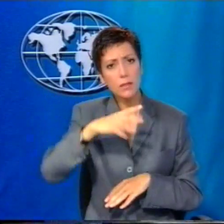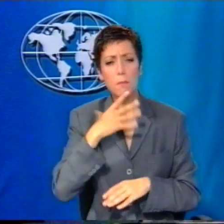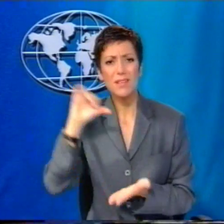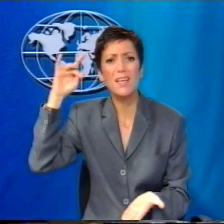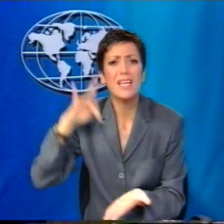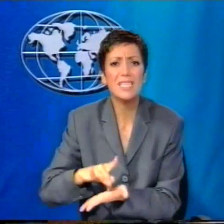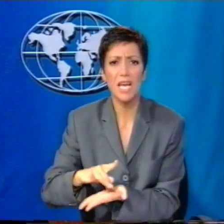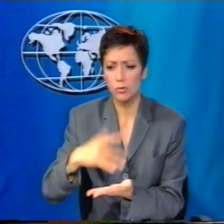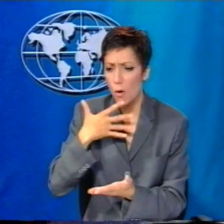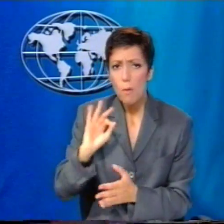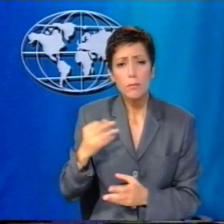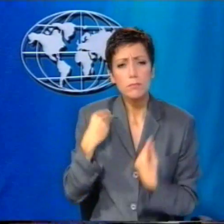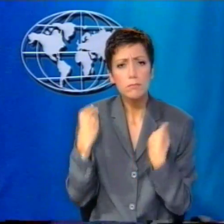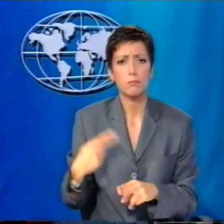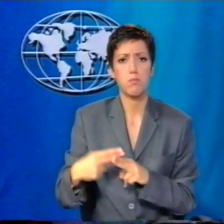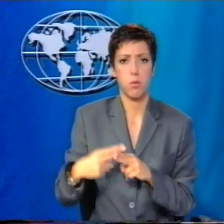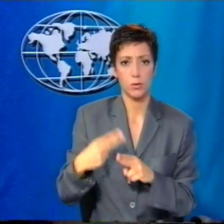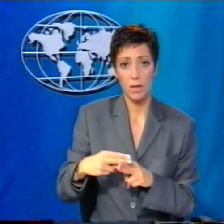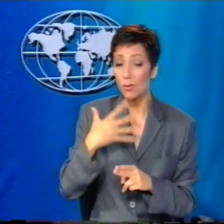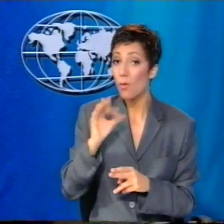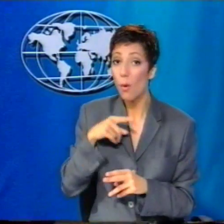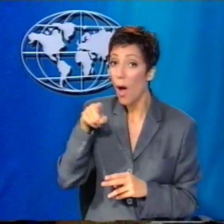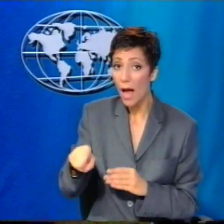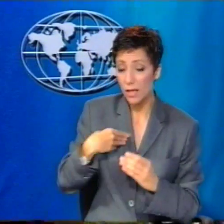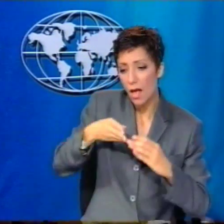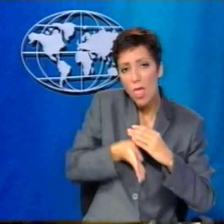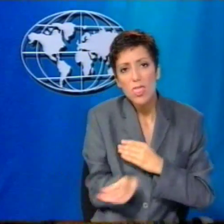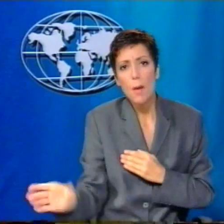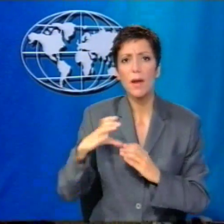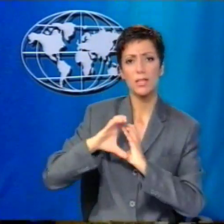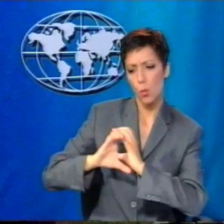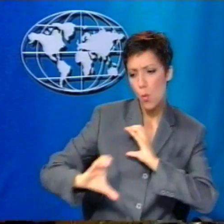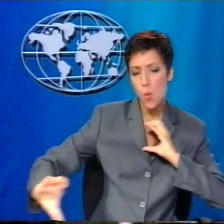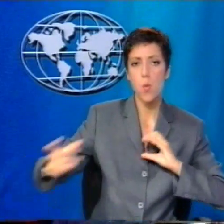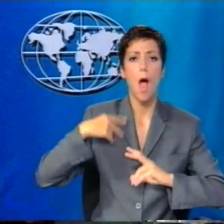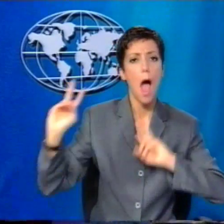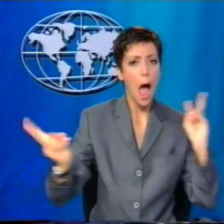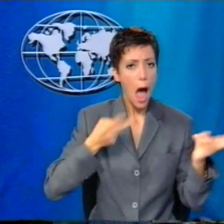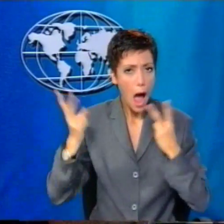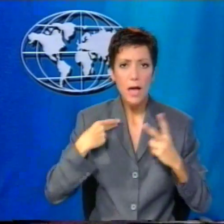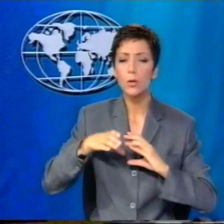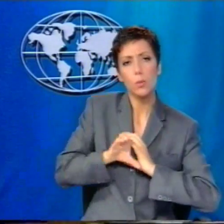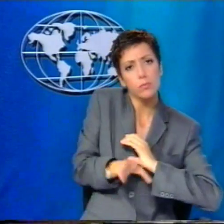το σταυροδρόμι της Κεντρικής Ασίας, από που αναμένεται να περάσουν βασική αγωγή πετρελαίου και φυσικού αερίου.